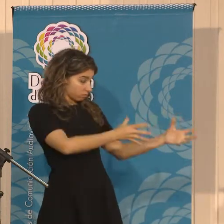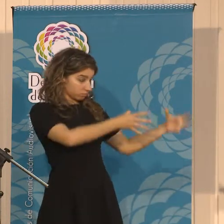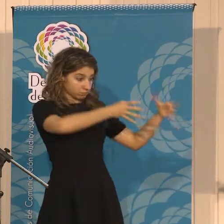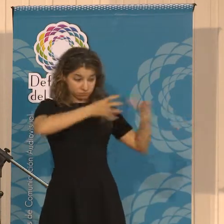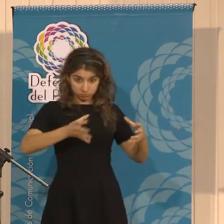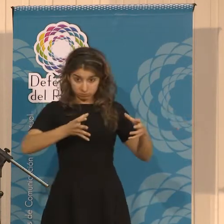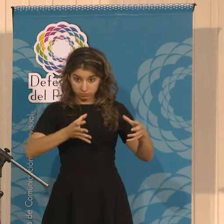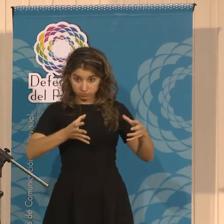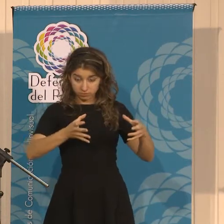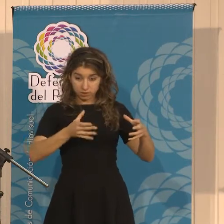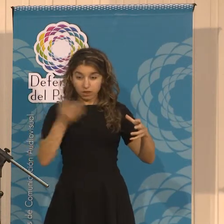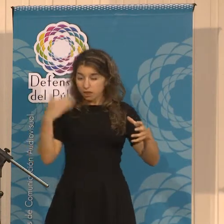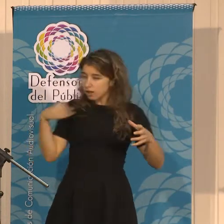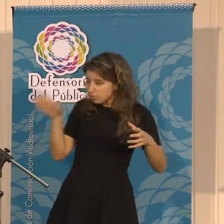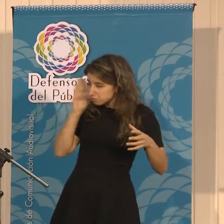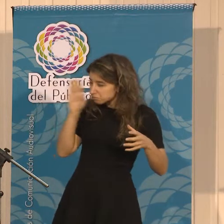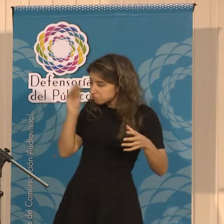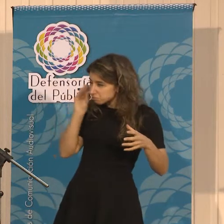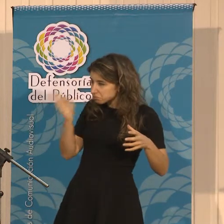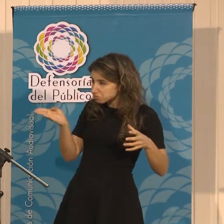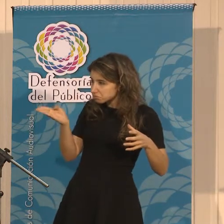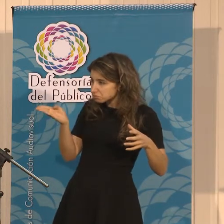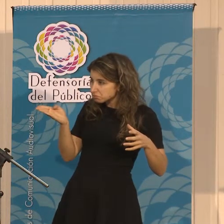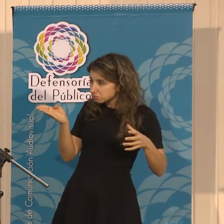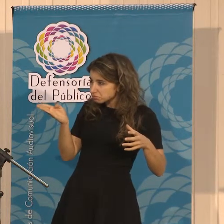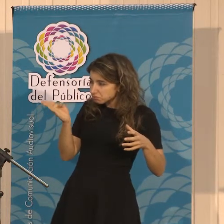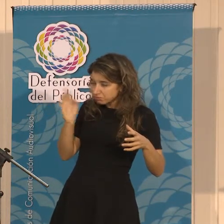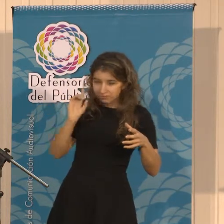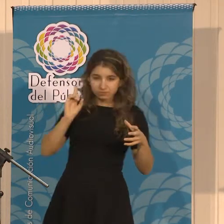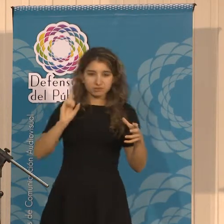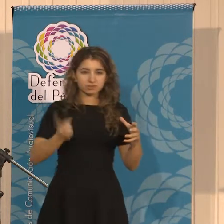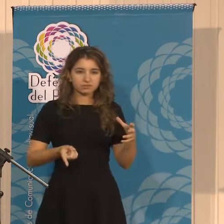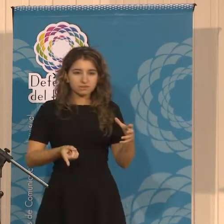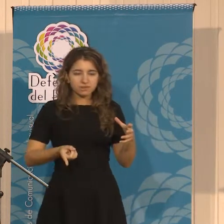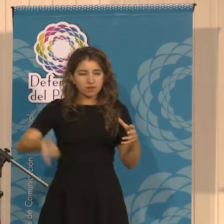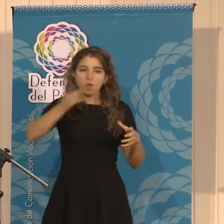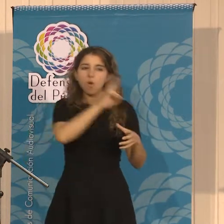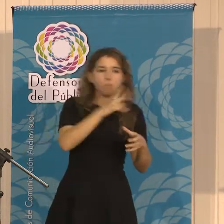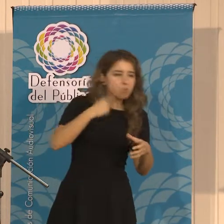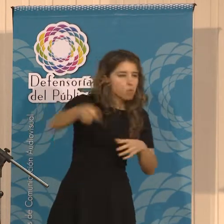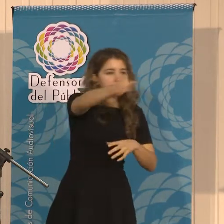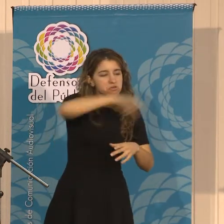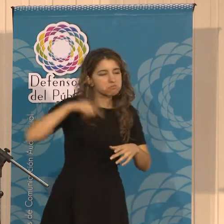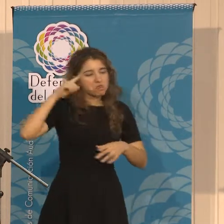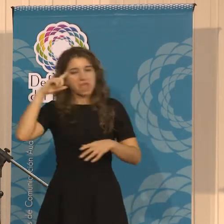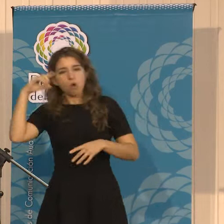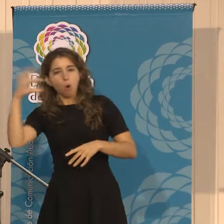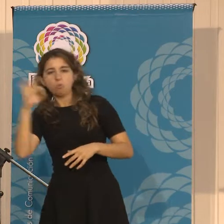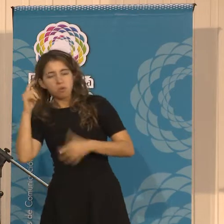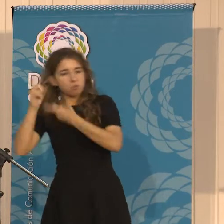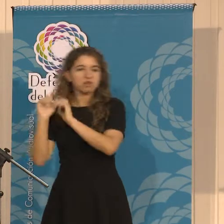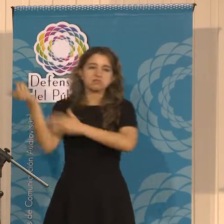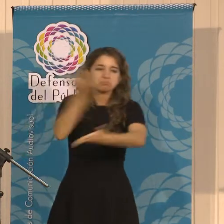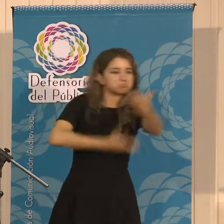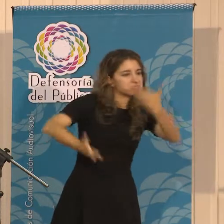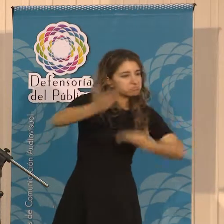específicas escuchen nuestras posturas sino también para que entre nosotros entre nosotras socialicemos nuestras experiencias con